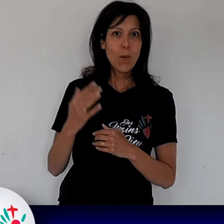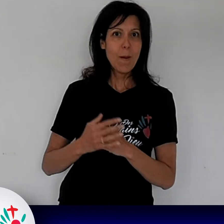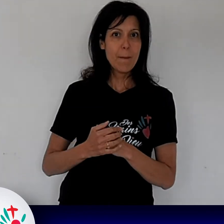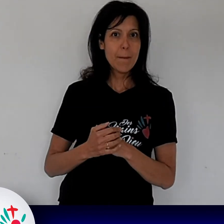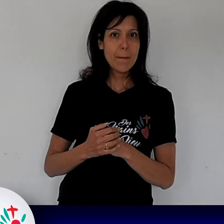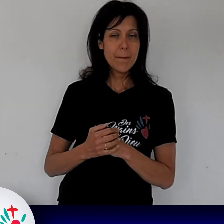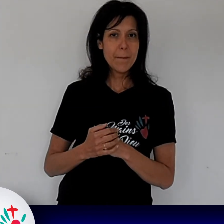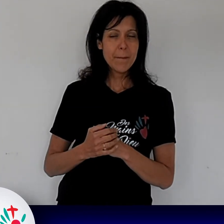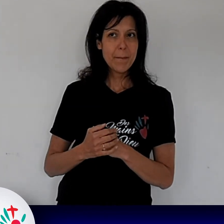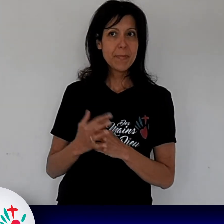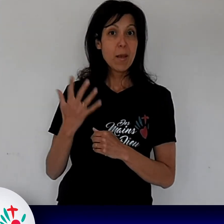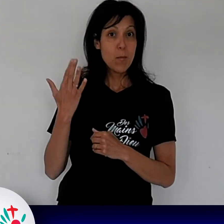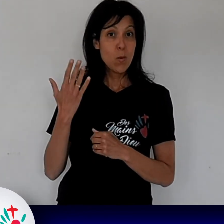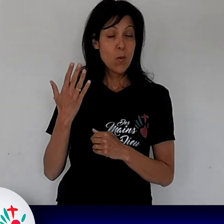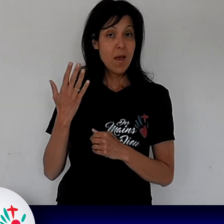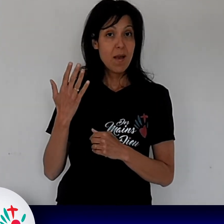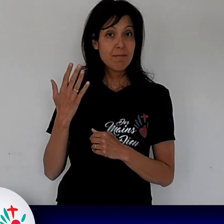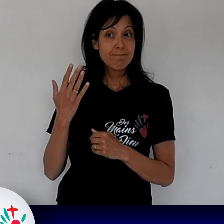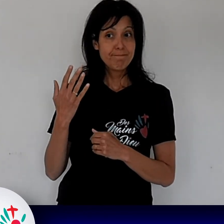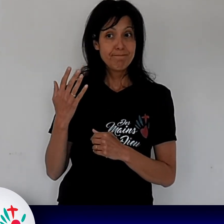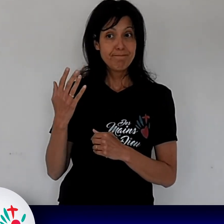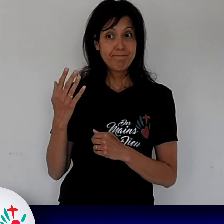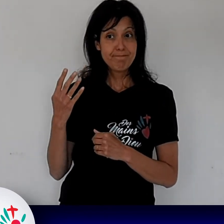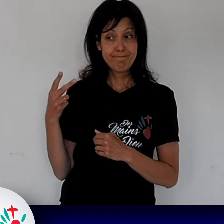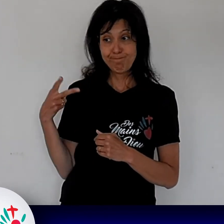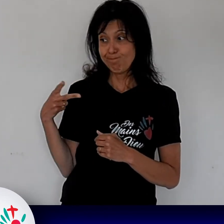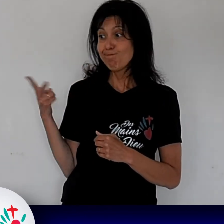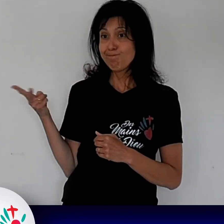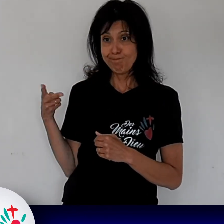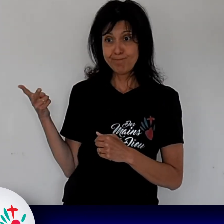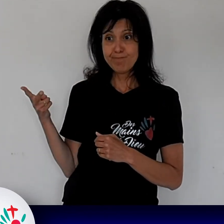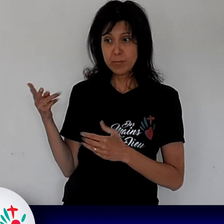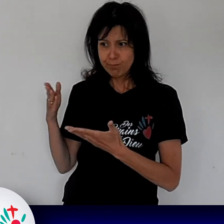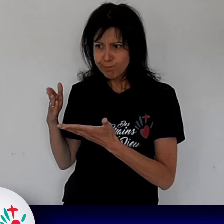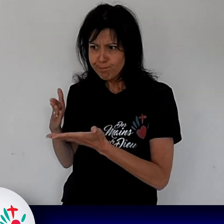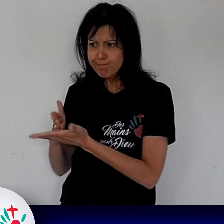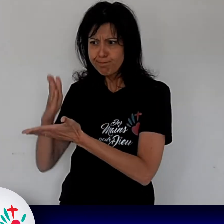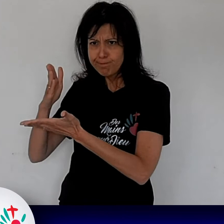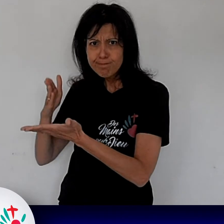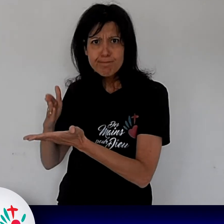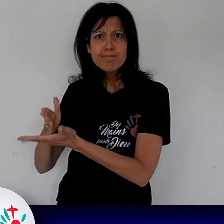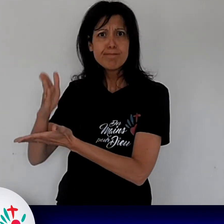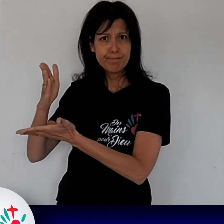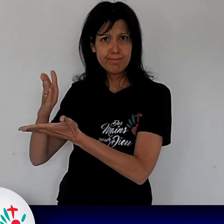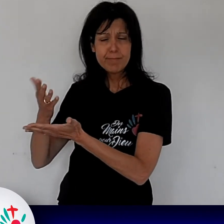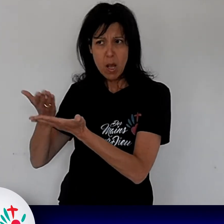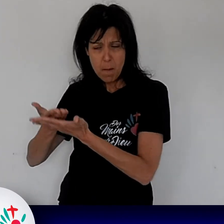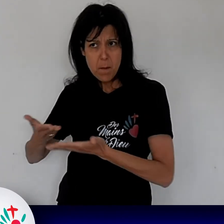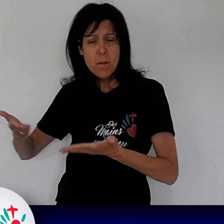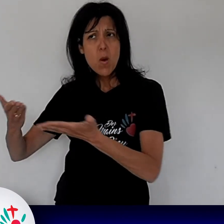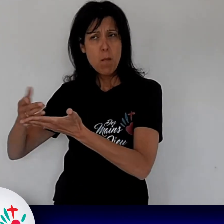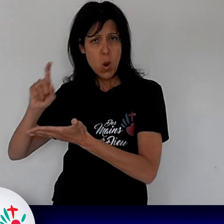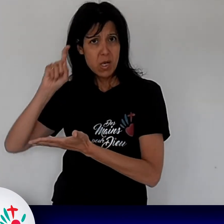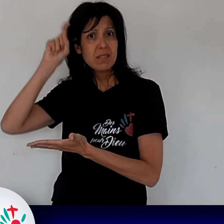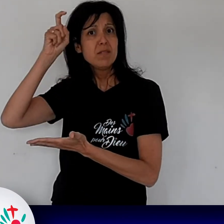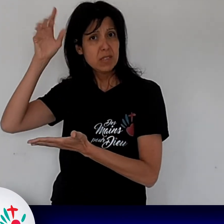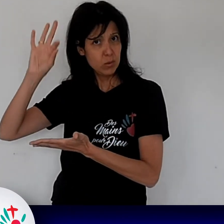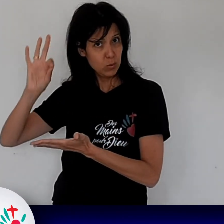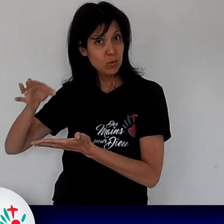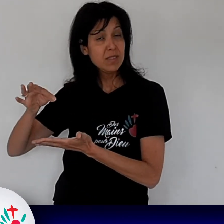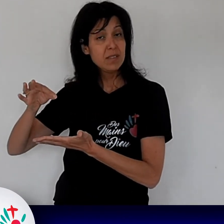Parce qu'ils ont affronté ces moments de difficulté, du moment présent dans lequel ils vivaient dans